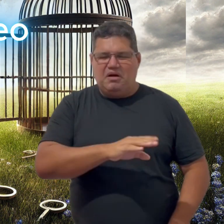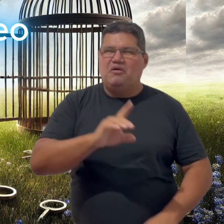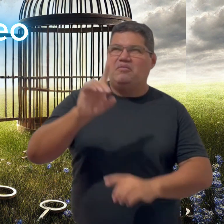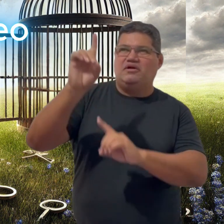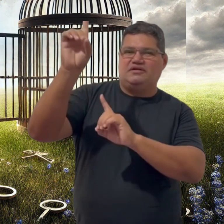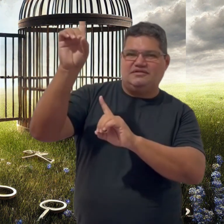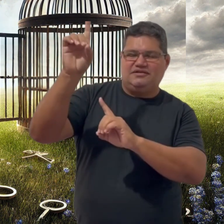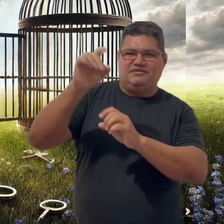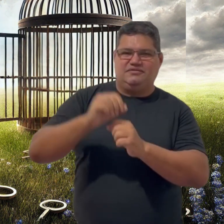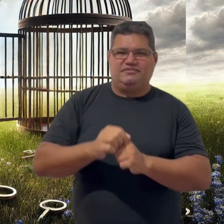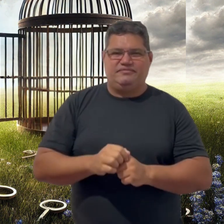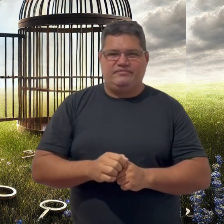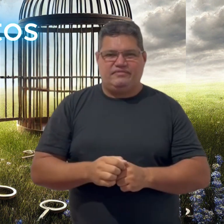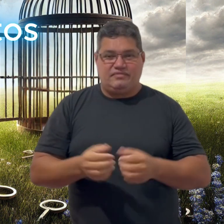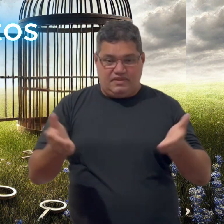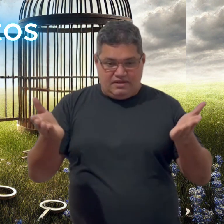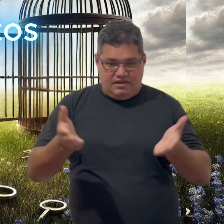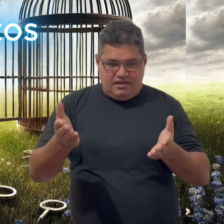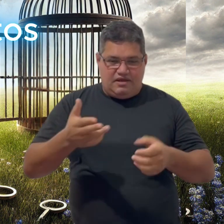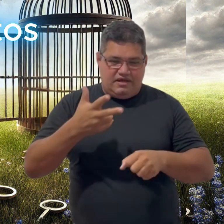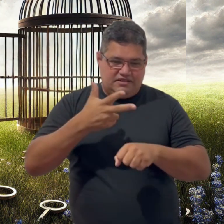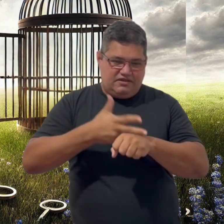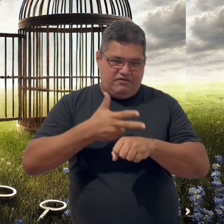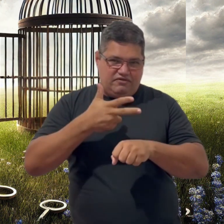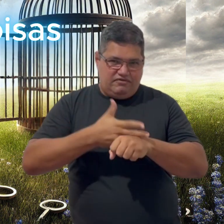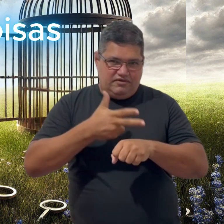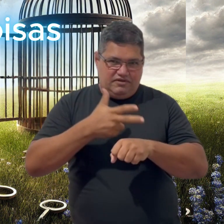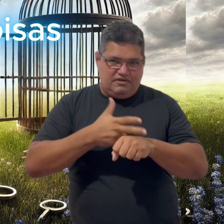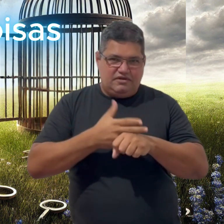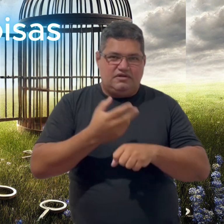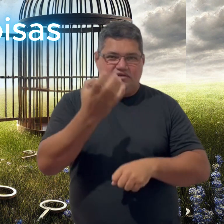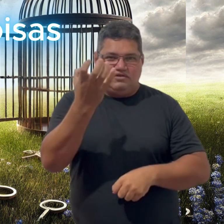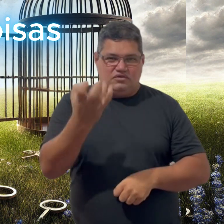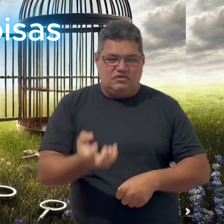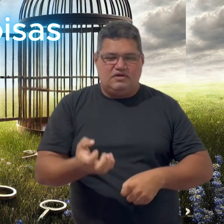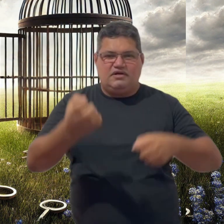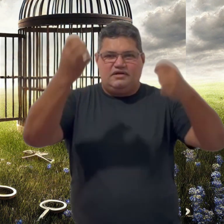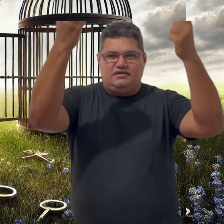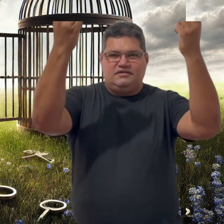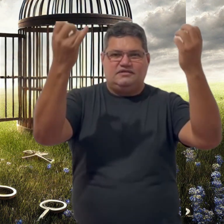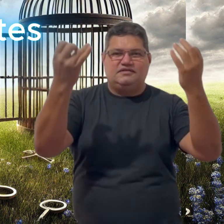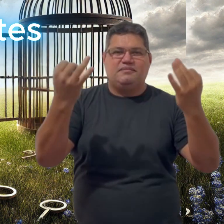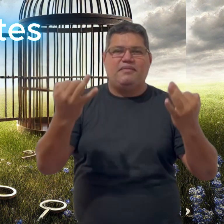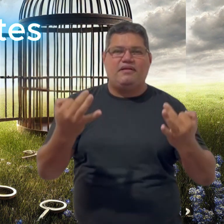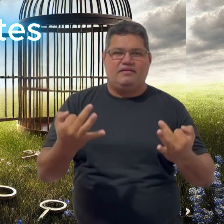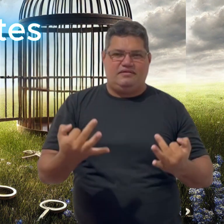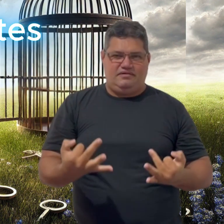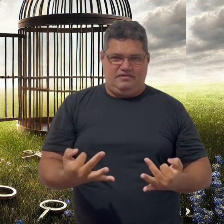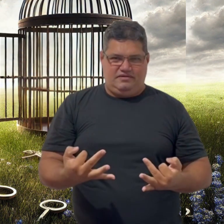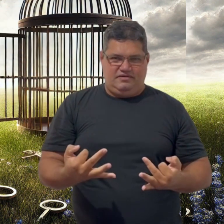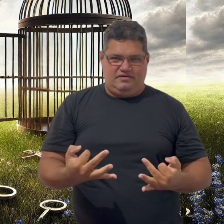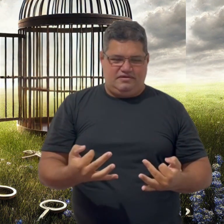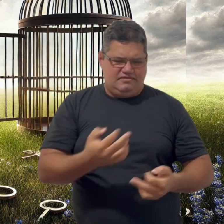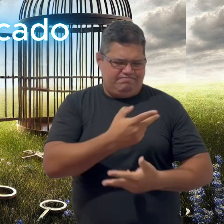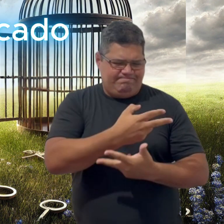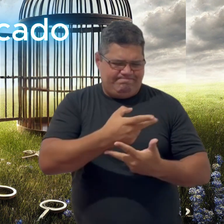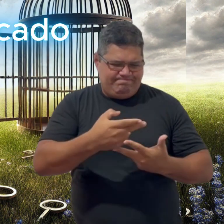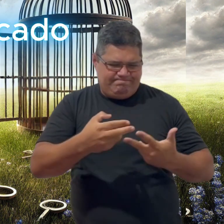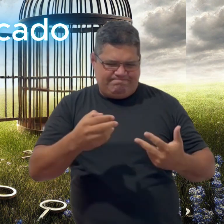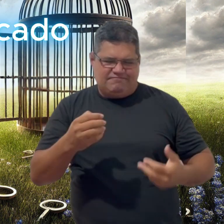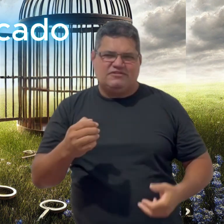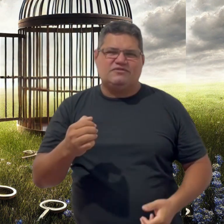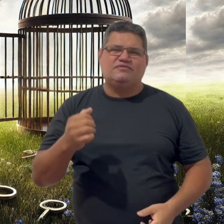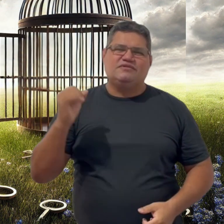Este vídeo visa, em minutos, explicar coisas importantes